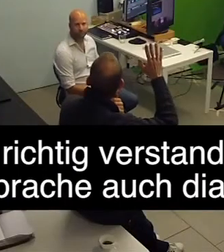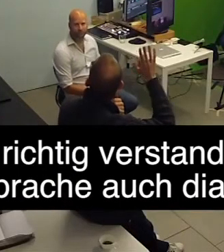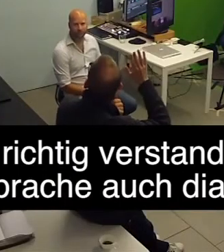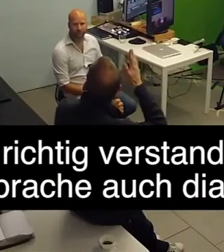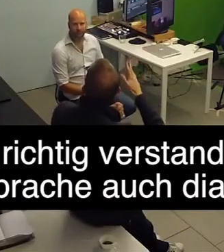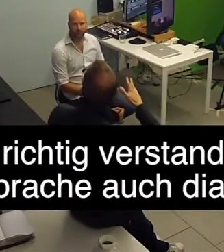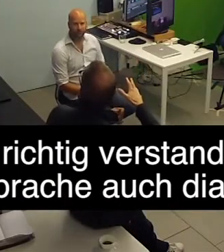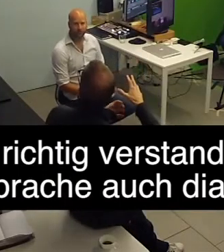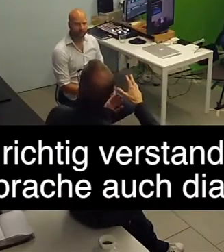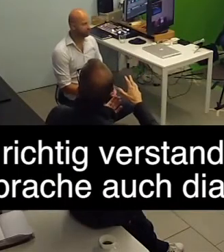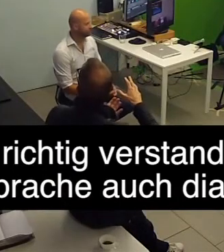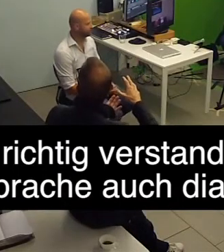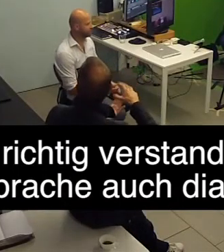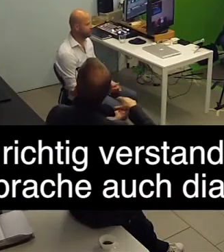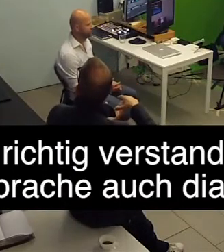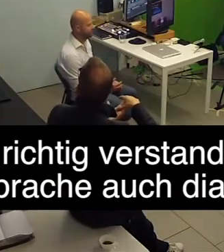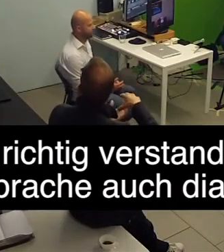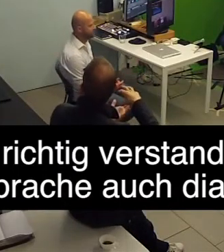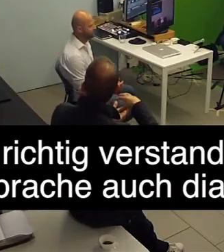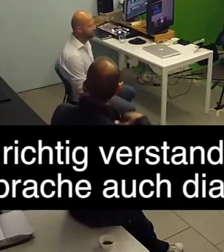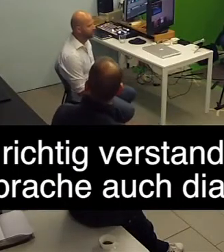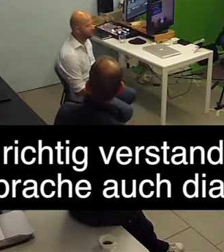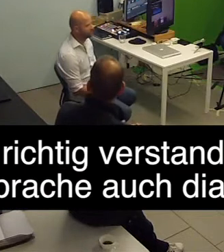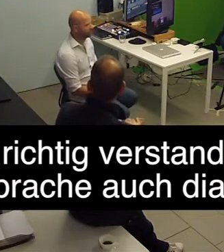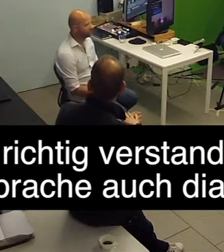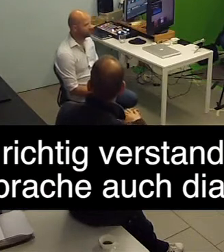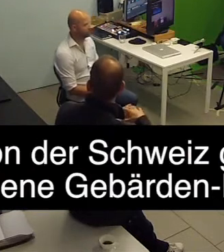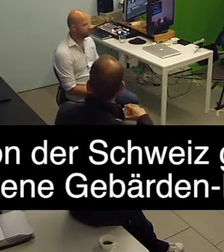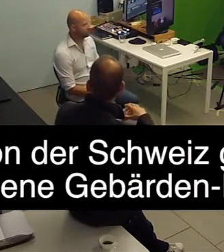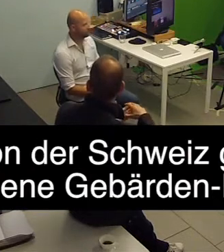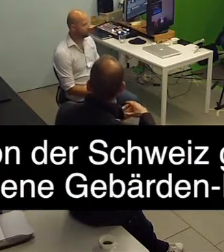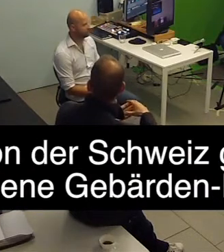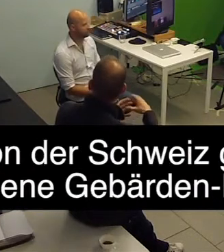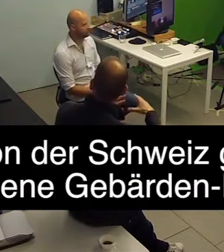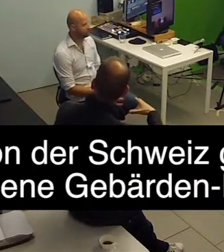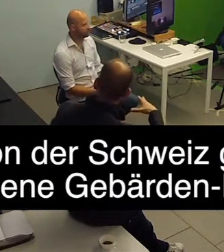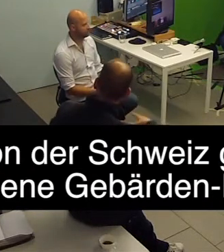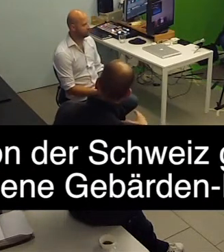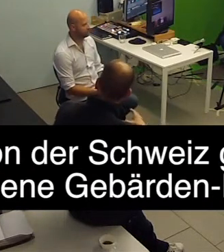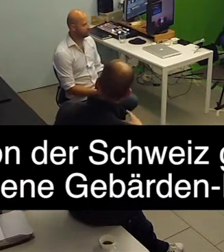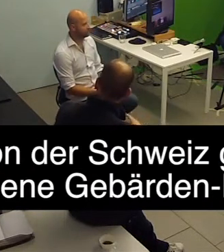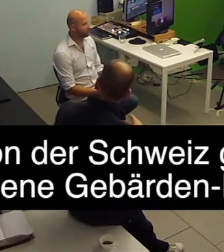Wie ich richtig verstanden habe, ist Gebärdensprache auch dialektabhängig. Also innerhalb der Schweiz gibt es